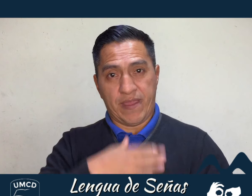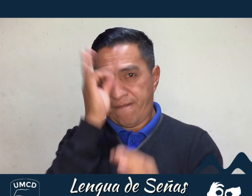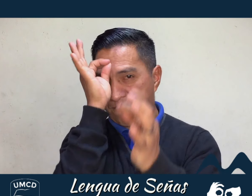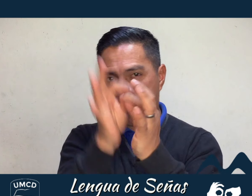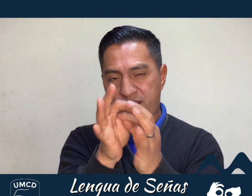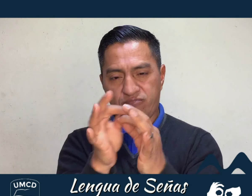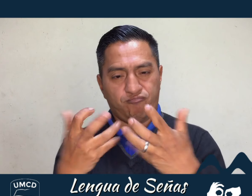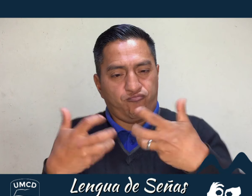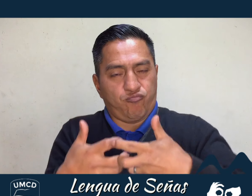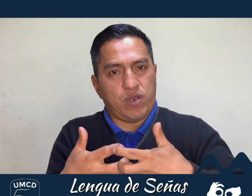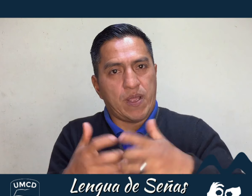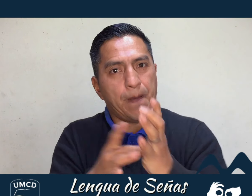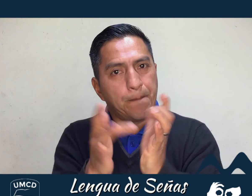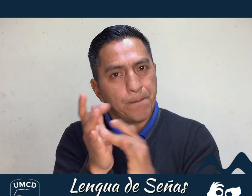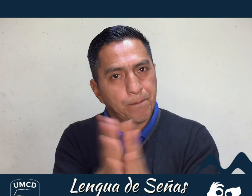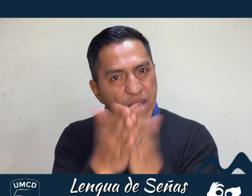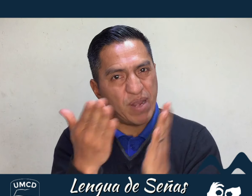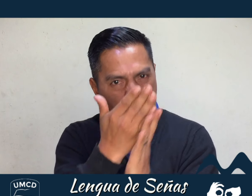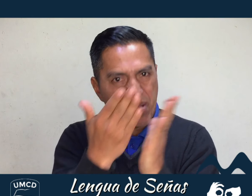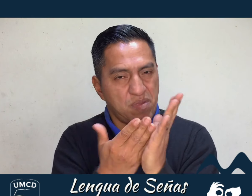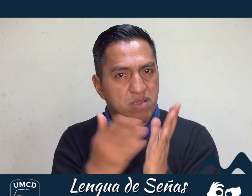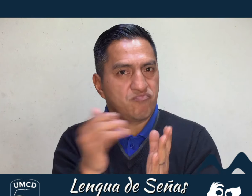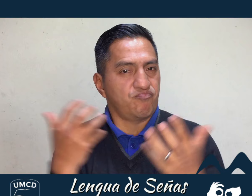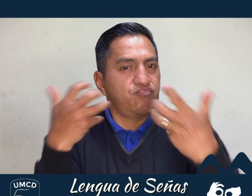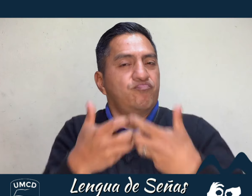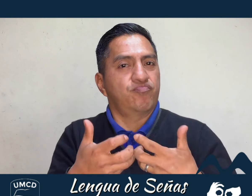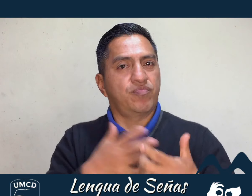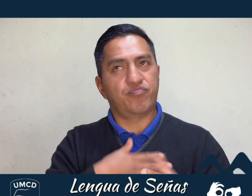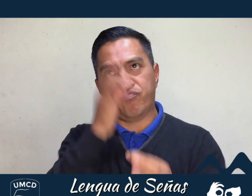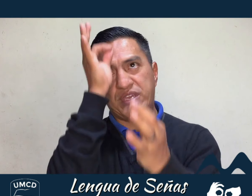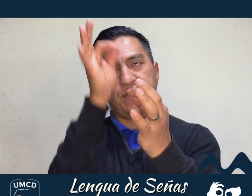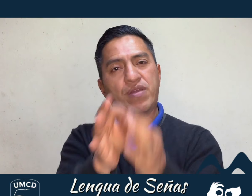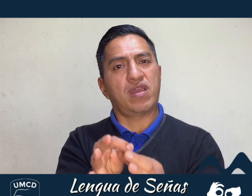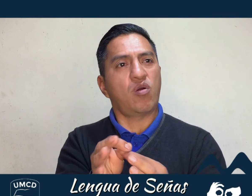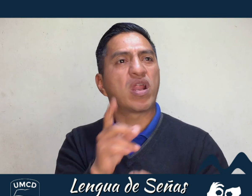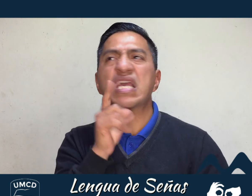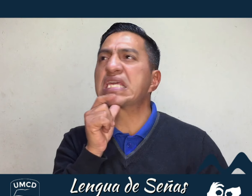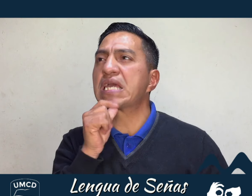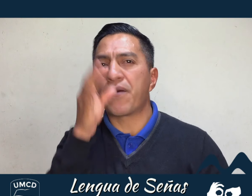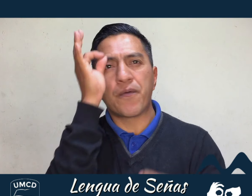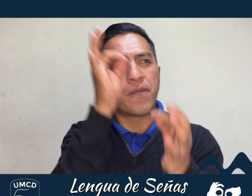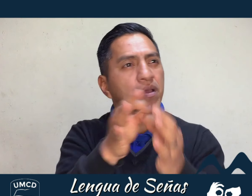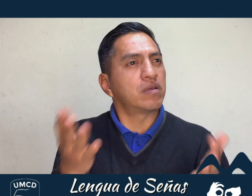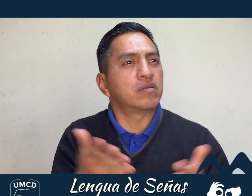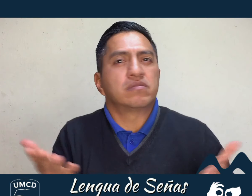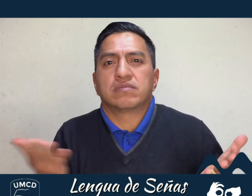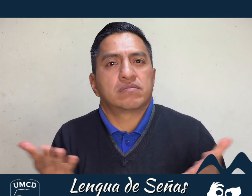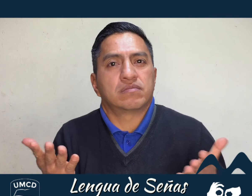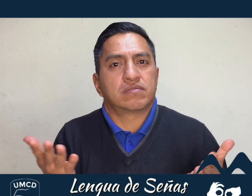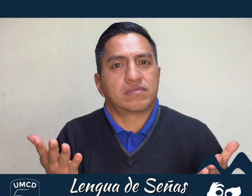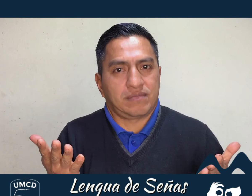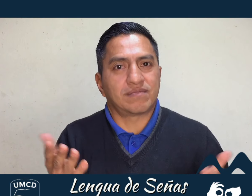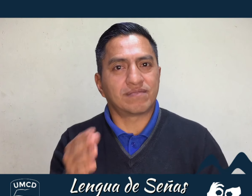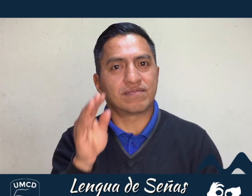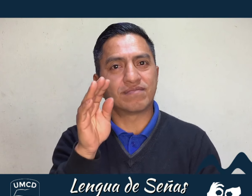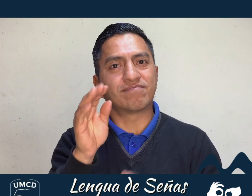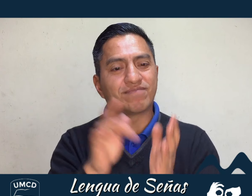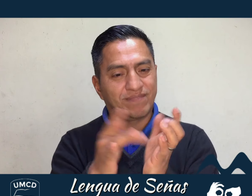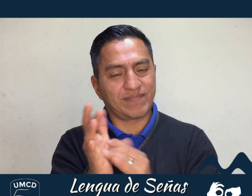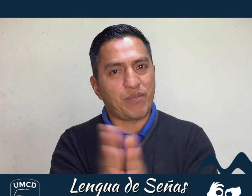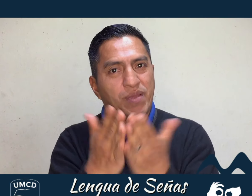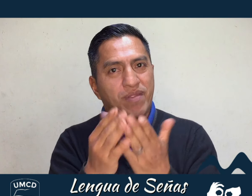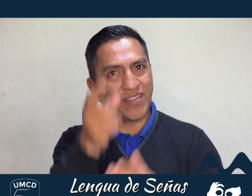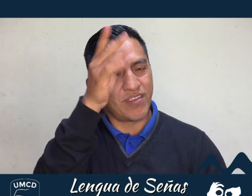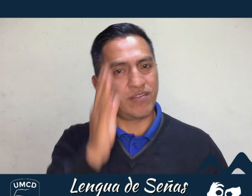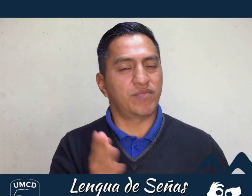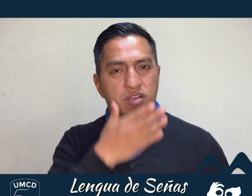de Dios. Y por eso debemos considerar el objeto de nuestra fe. Y Marcos, el Evangelio de